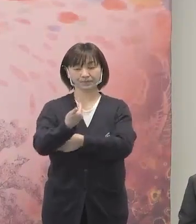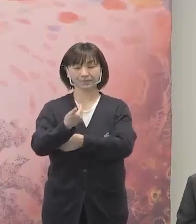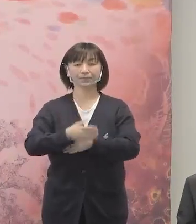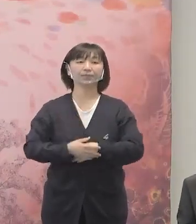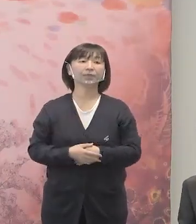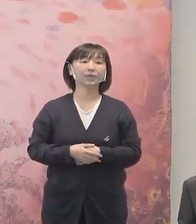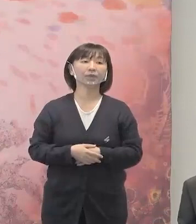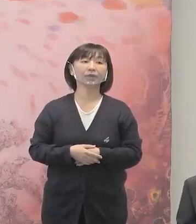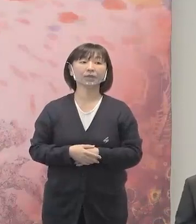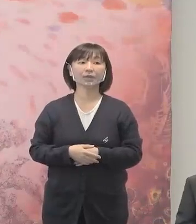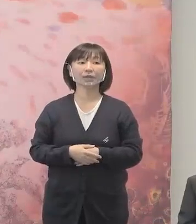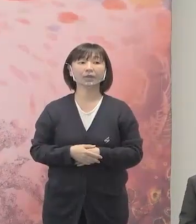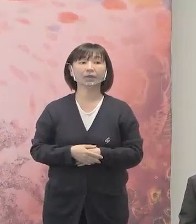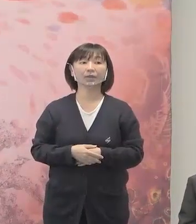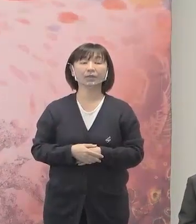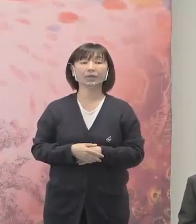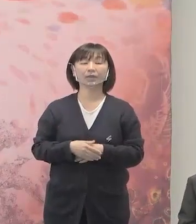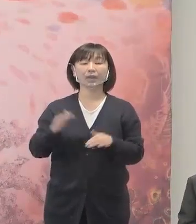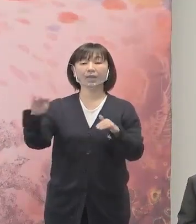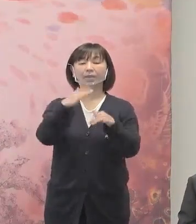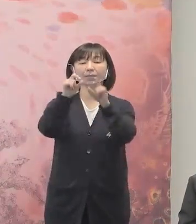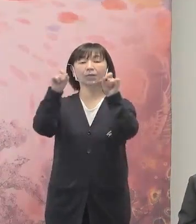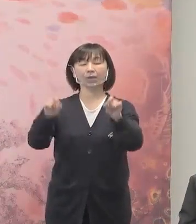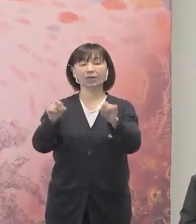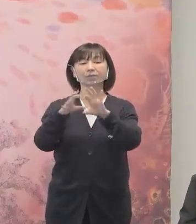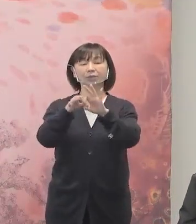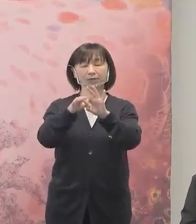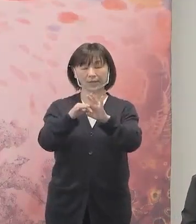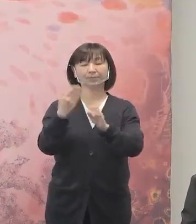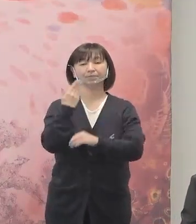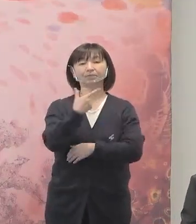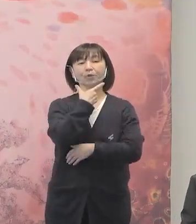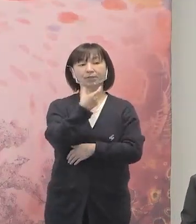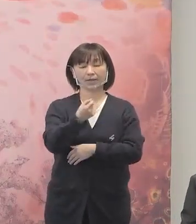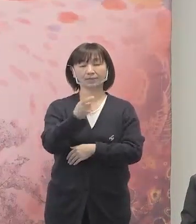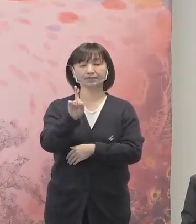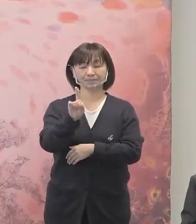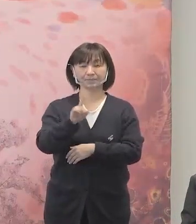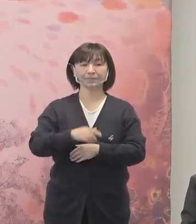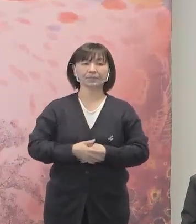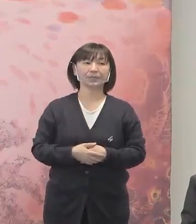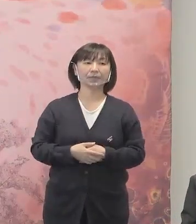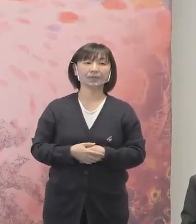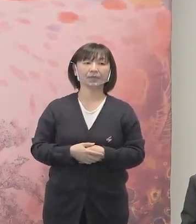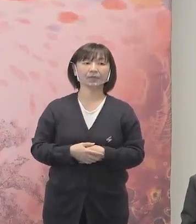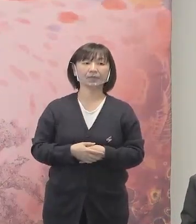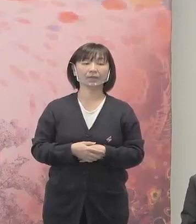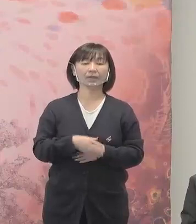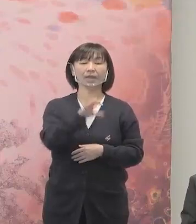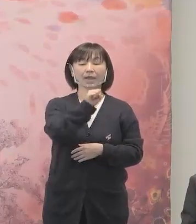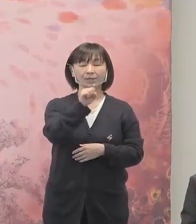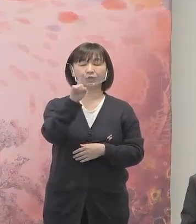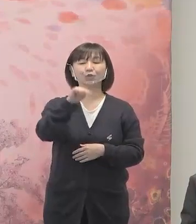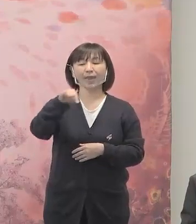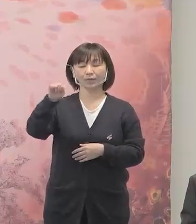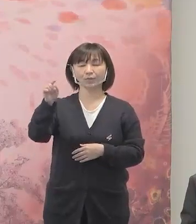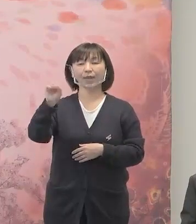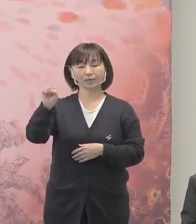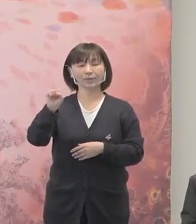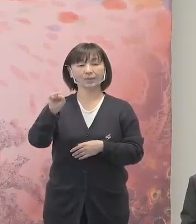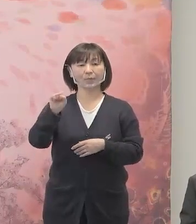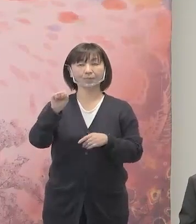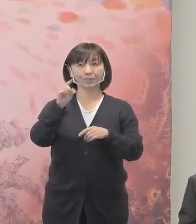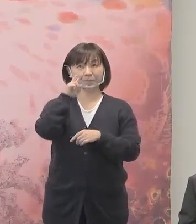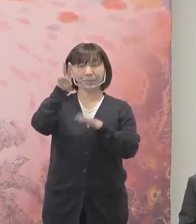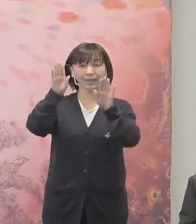します。 で、サービス会についてお尋ねいたします。 はい、 SNS でも拝見したんですけども、 はい、 サービスの